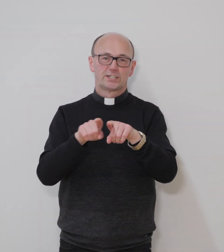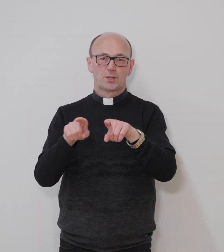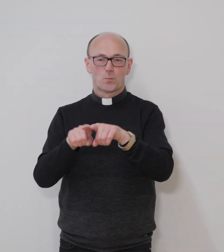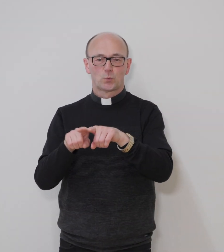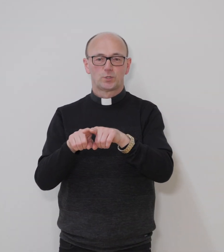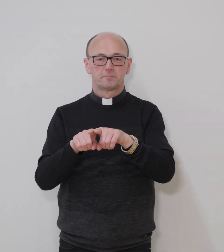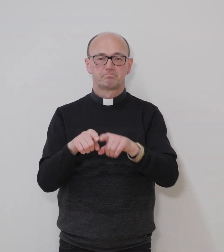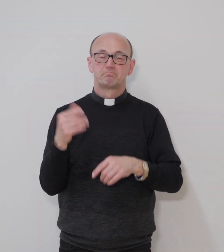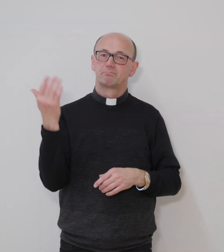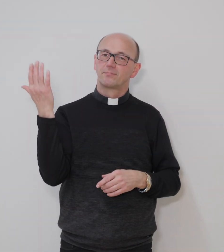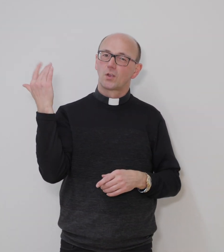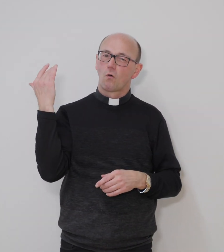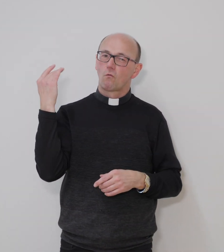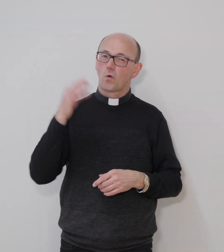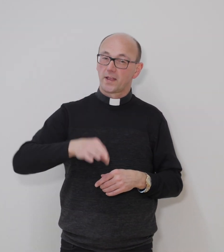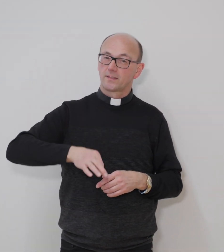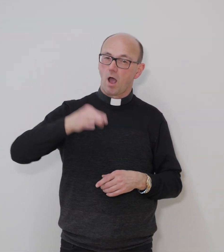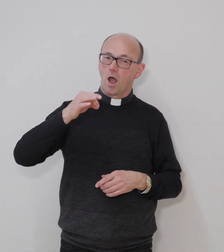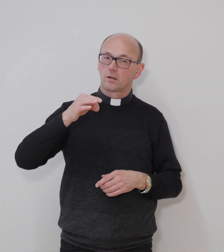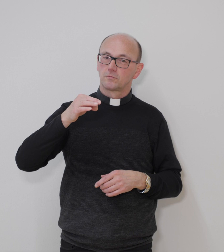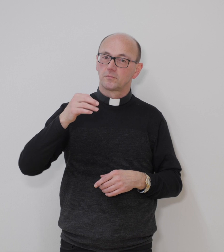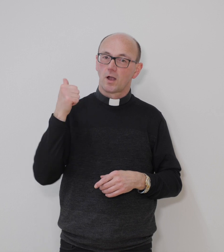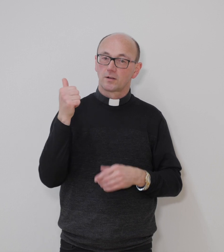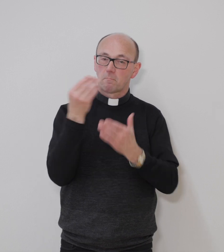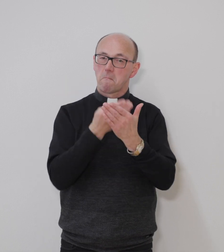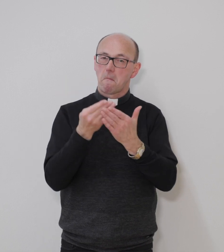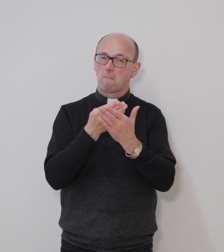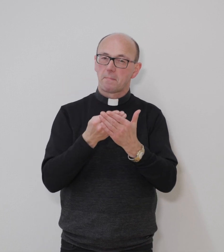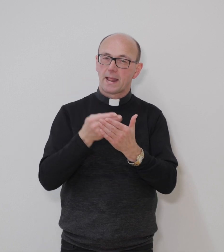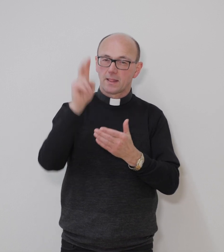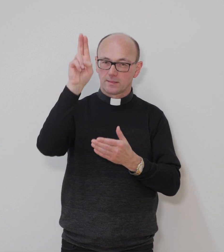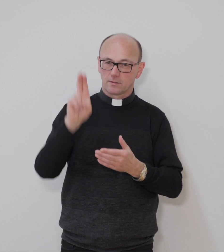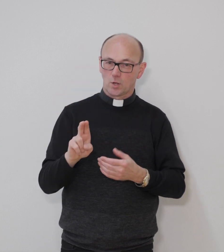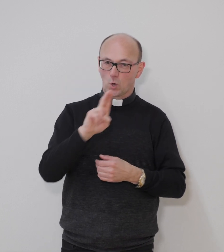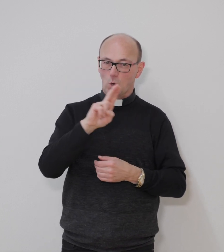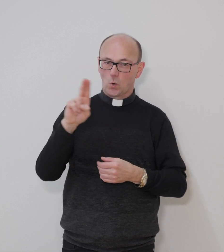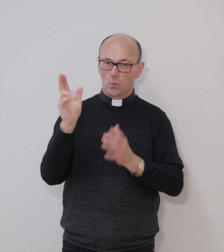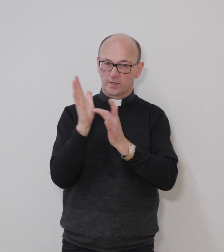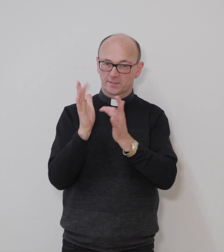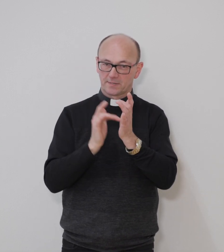gegeben, das uns durch dich